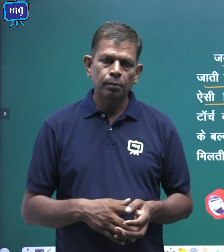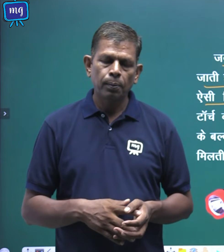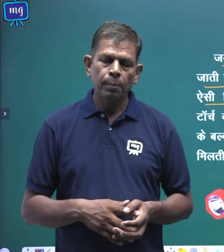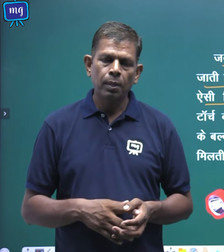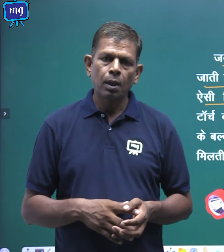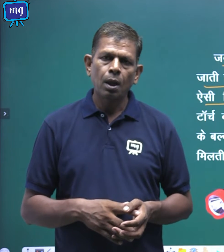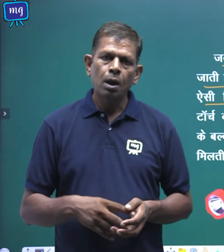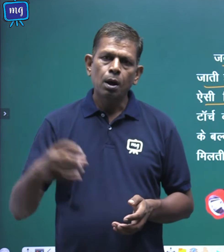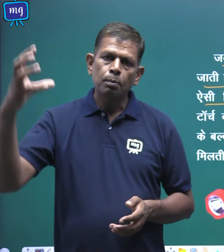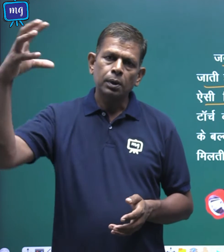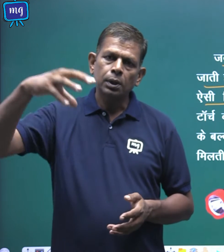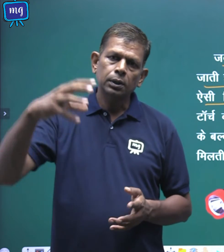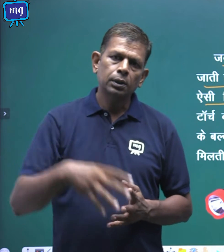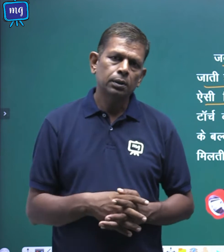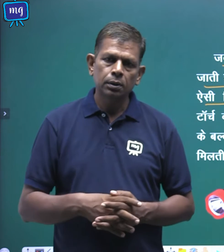प्रकाश के लिए